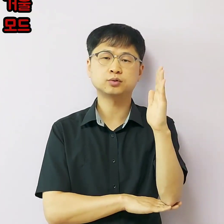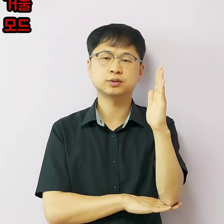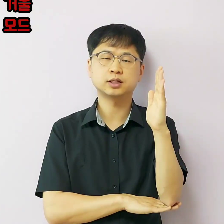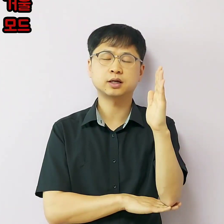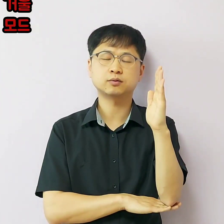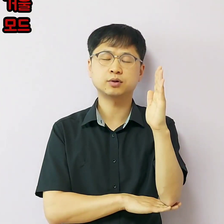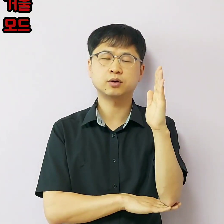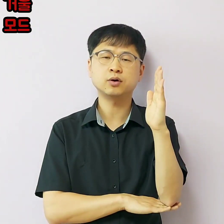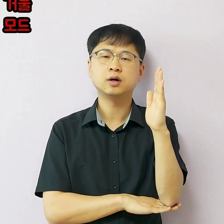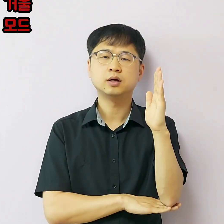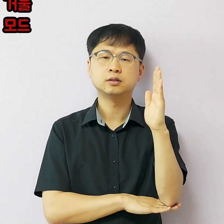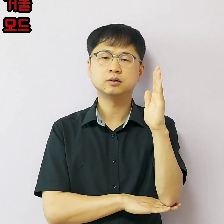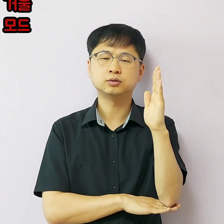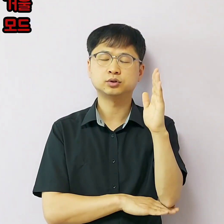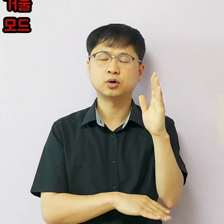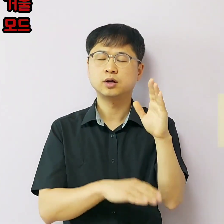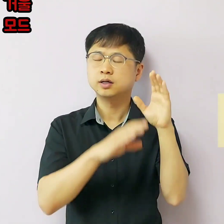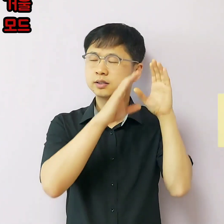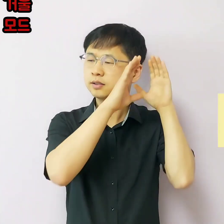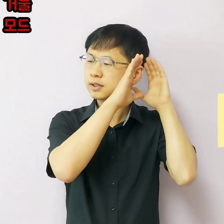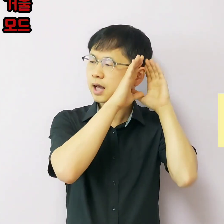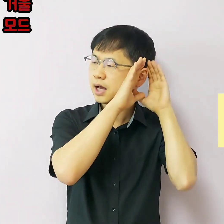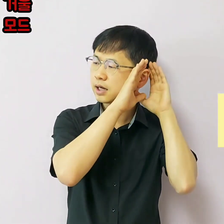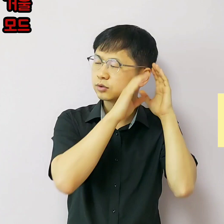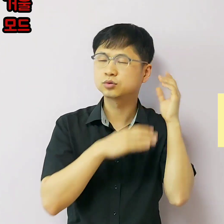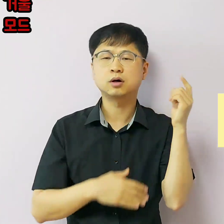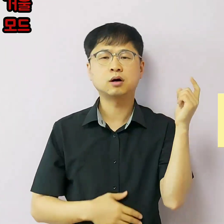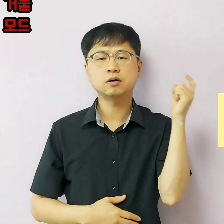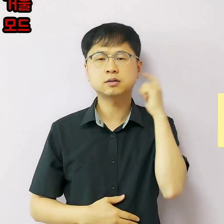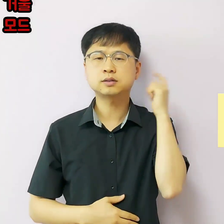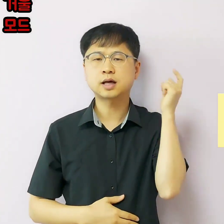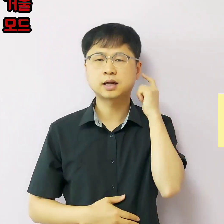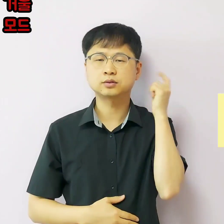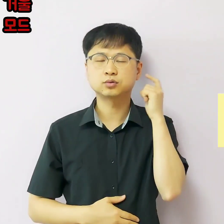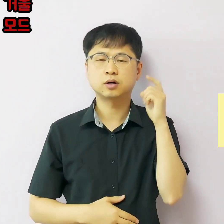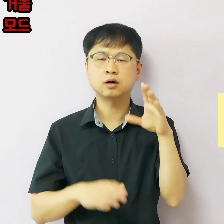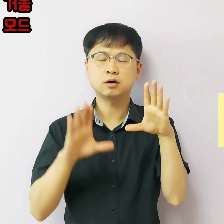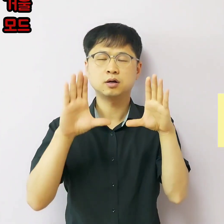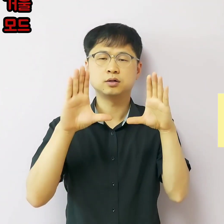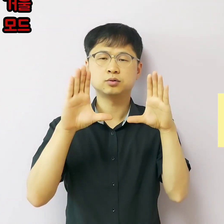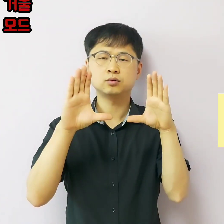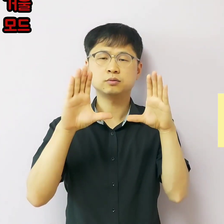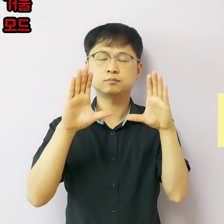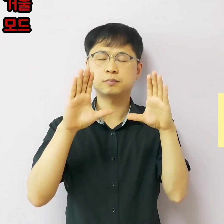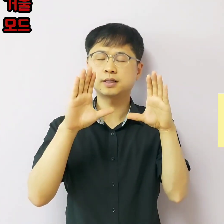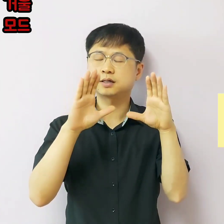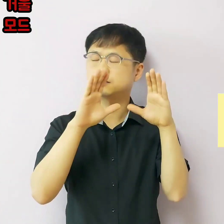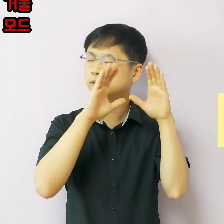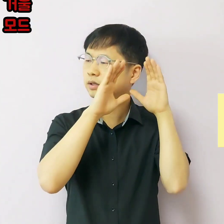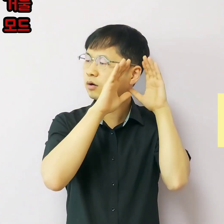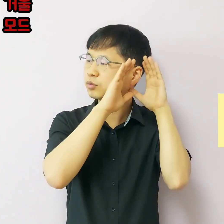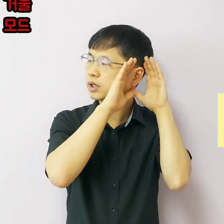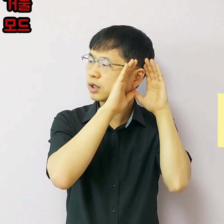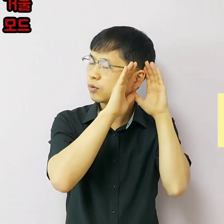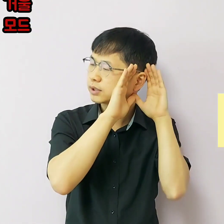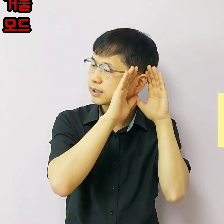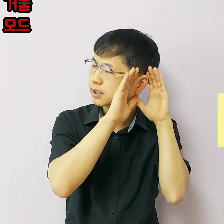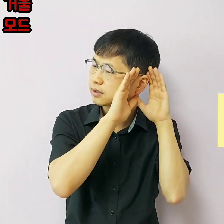수어는 생략했고요. 들어주쇼, 듣다라는 수어, 듣다라는 수어, 손바닥을 펴서 귀에 대고 자세히